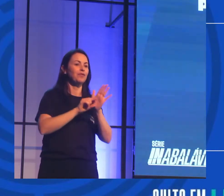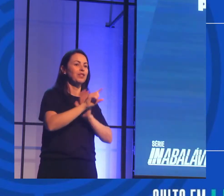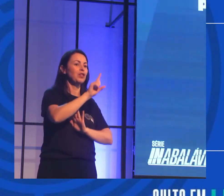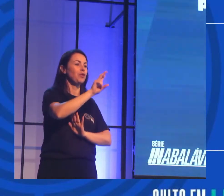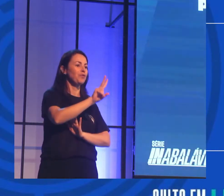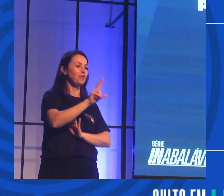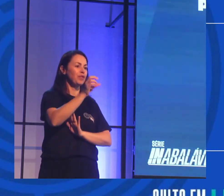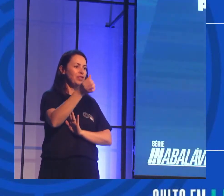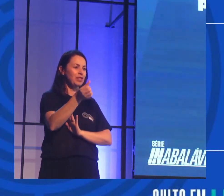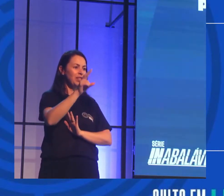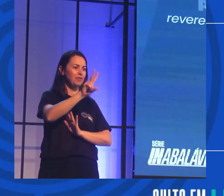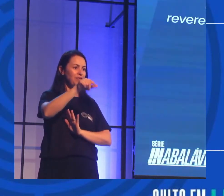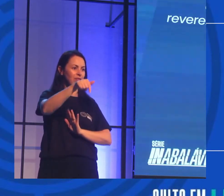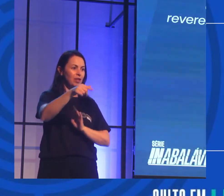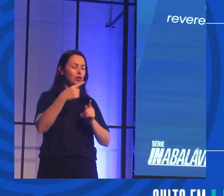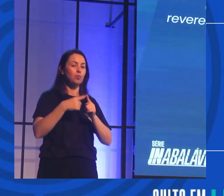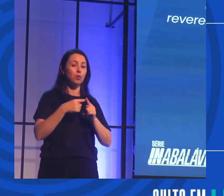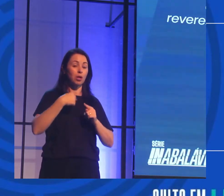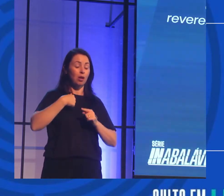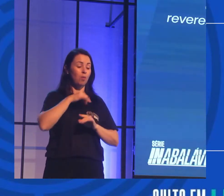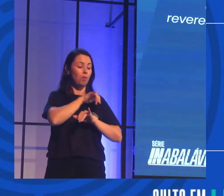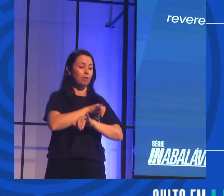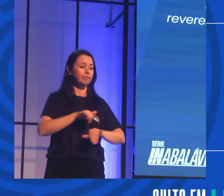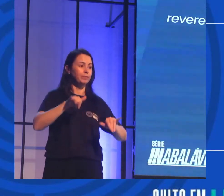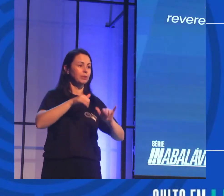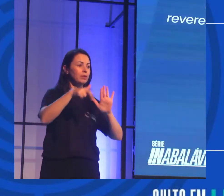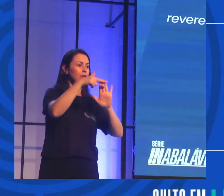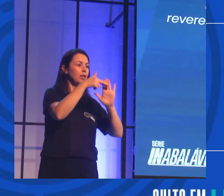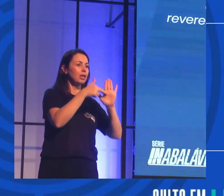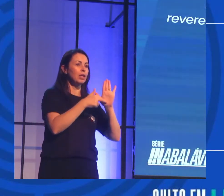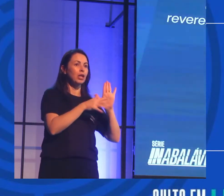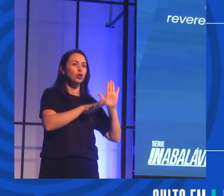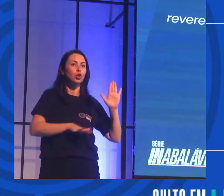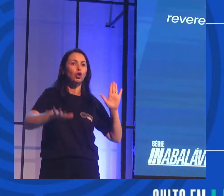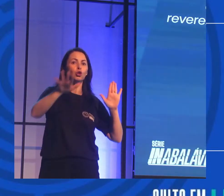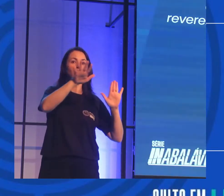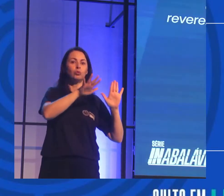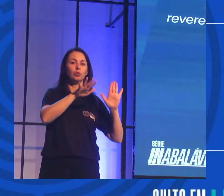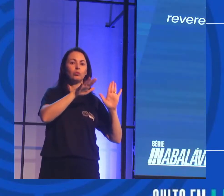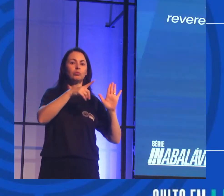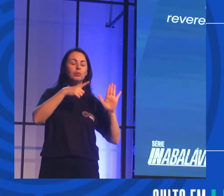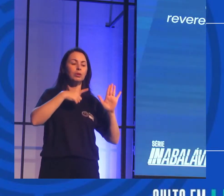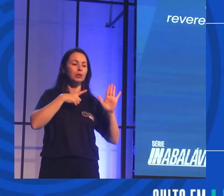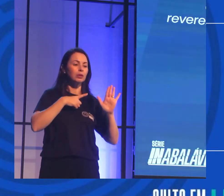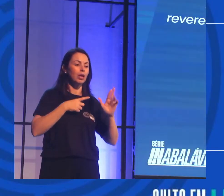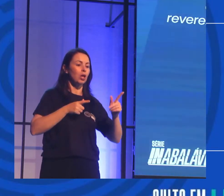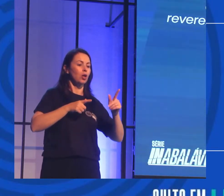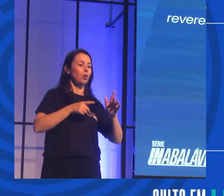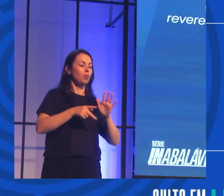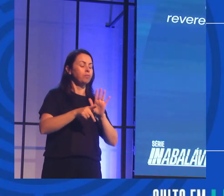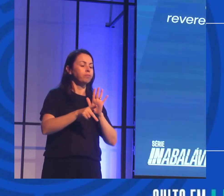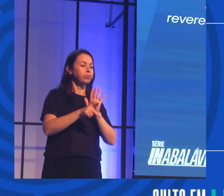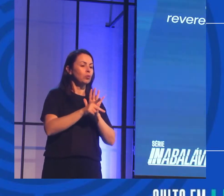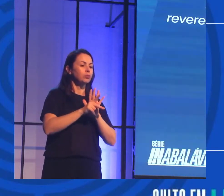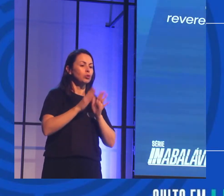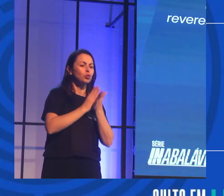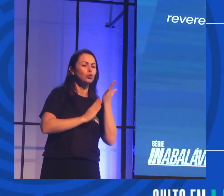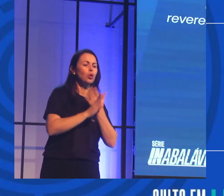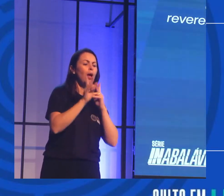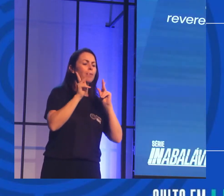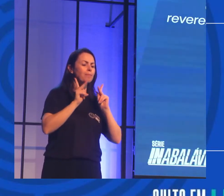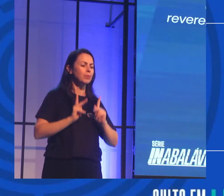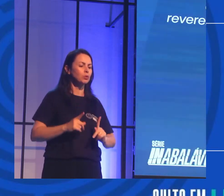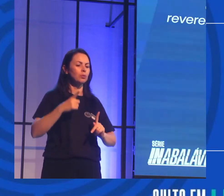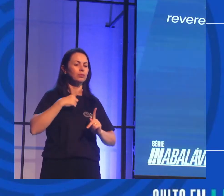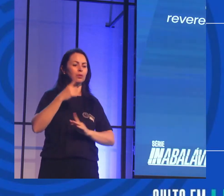27, estou editando um decreto para que em todos os domínios do império os homens temam e reverenciem